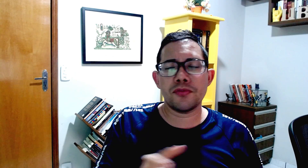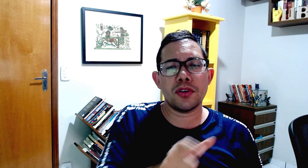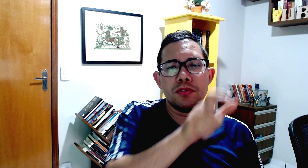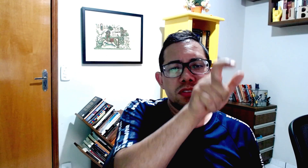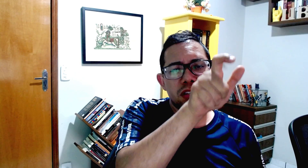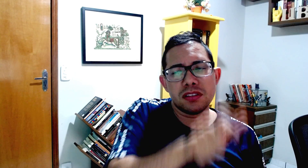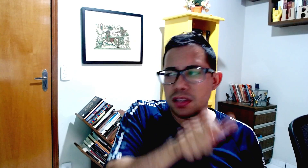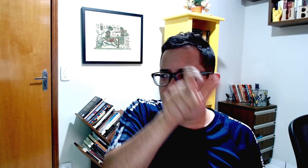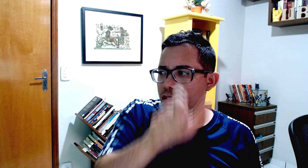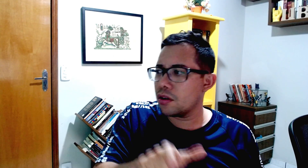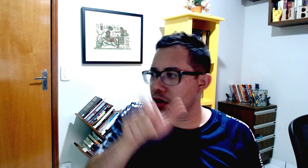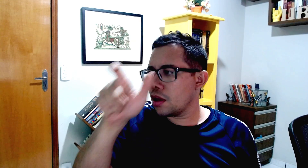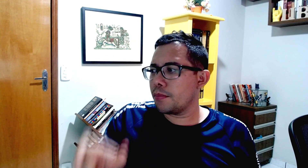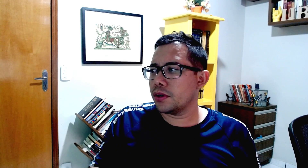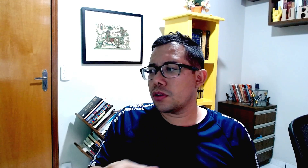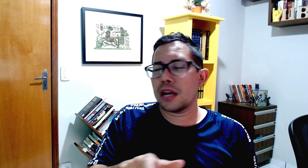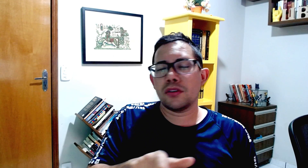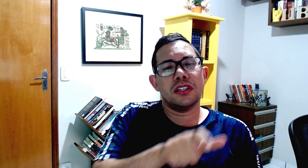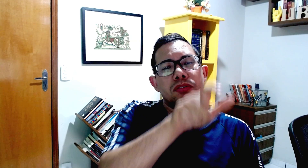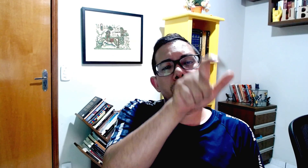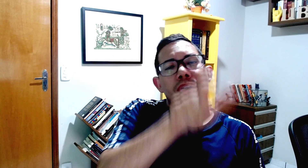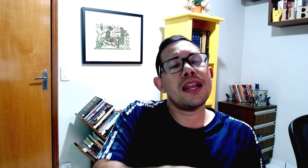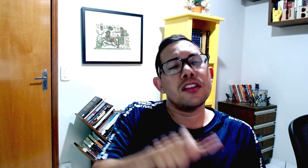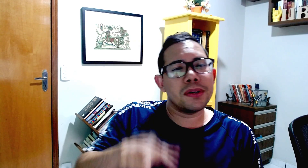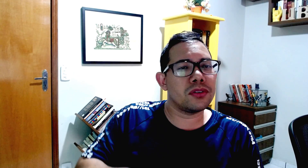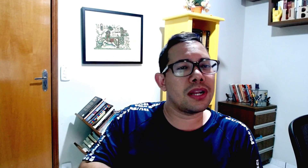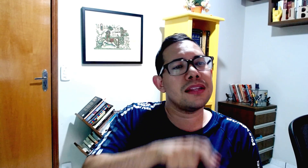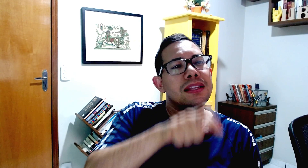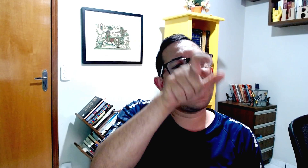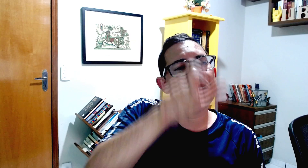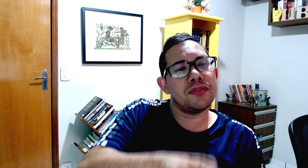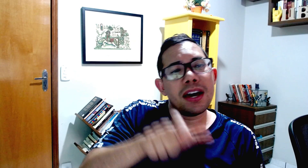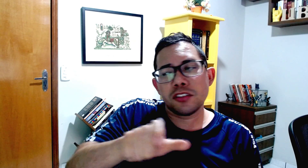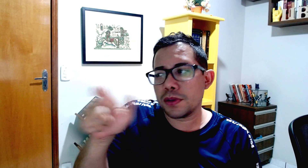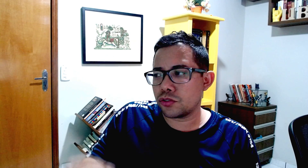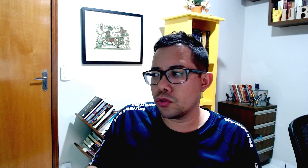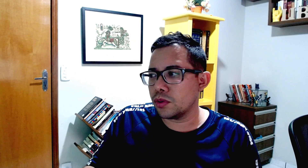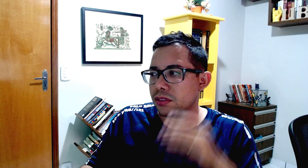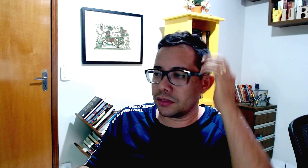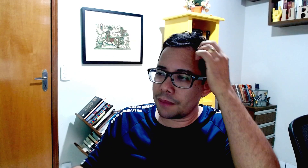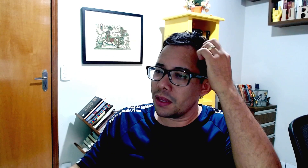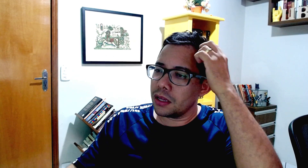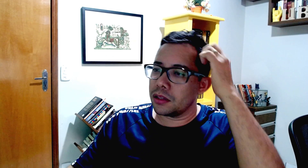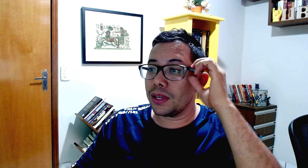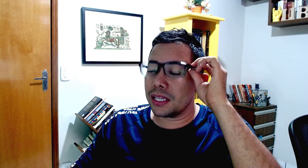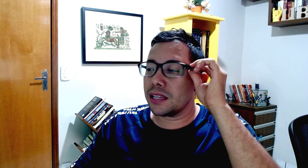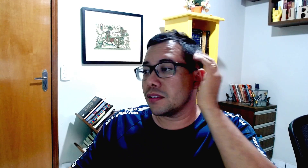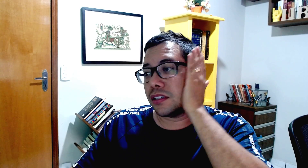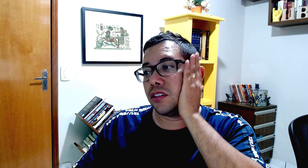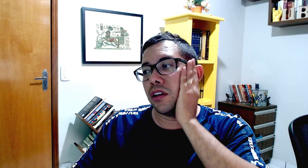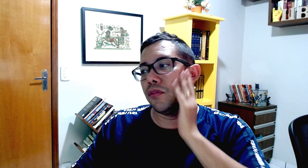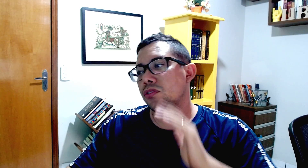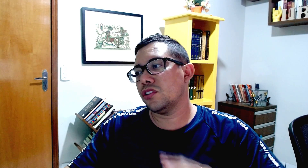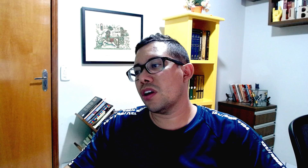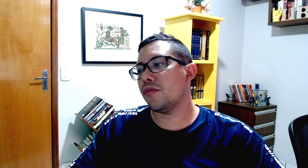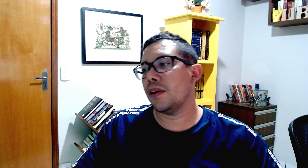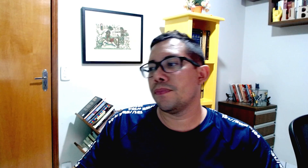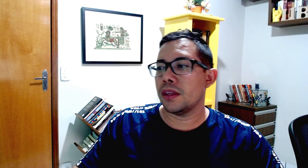forma de você dizer assim, ó. Personagem. Ou seja, são várias personalidades, várias pessoas, tá? Então é interessante você já ver